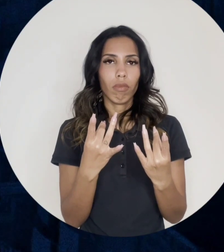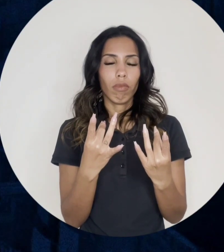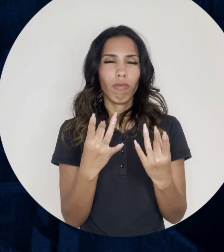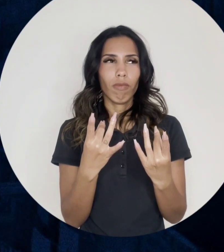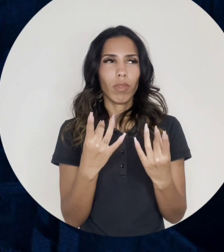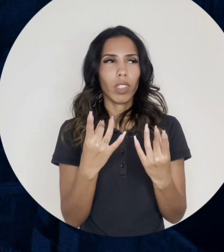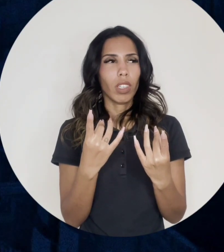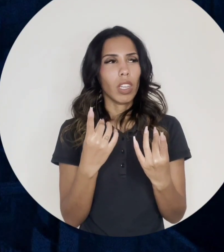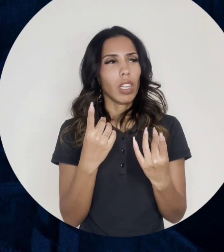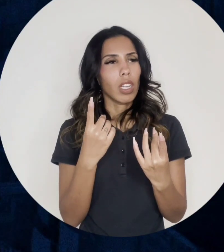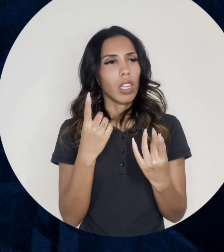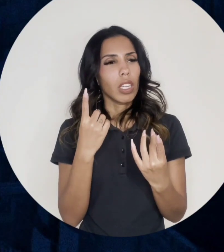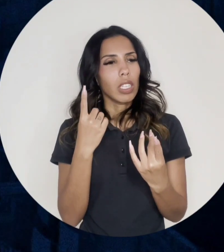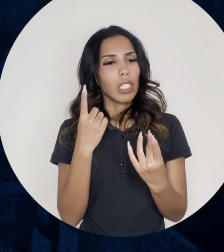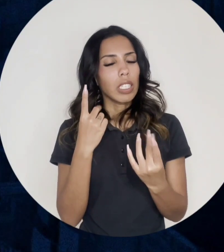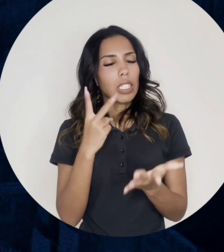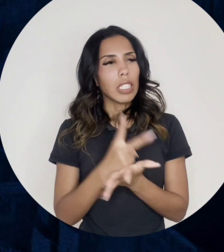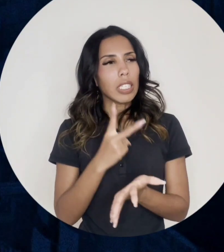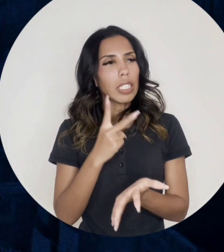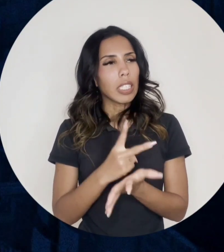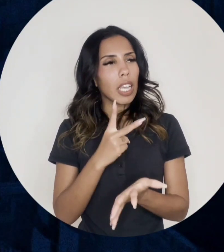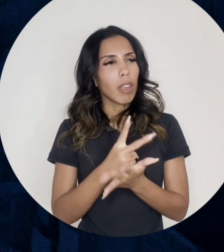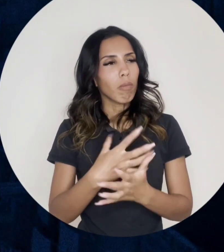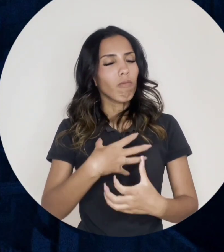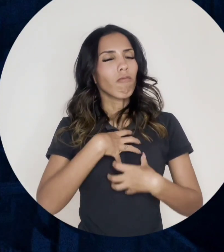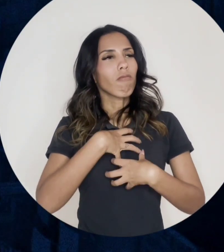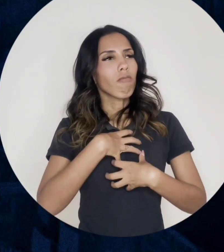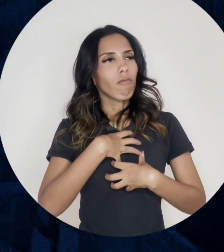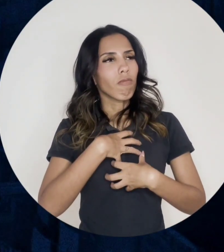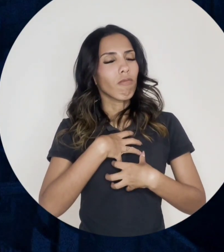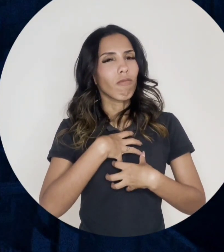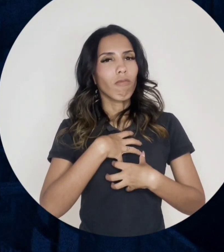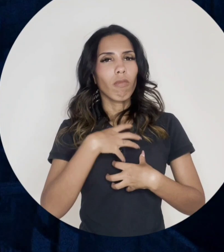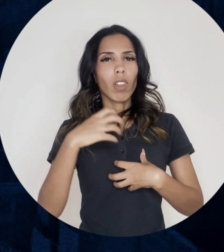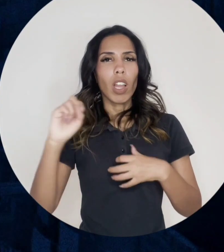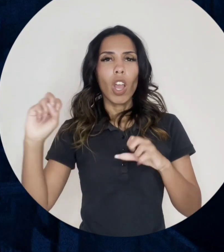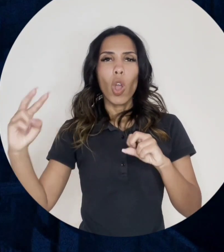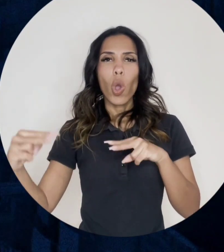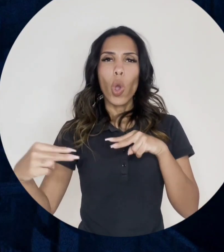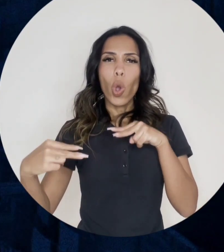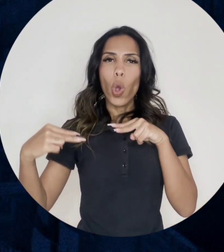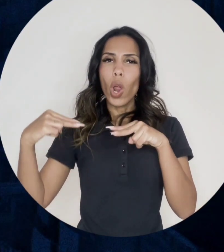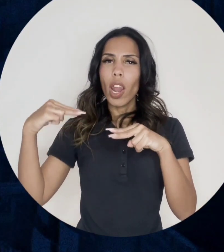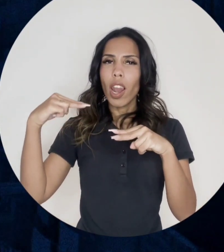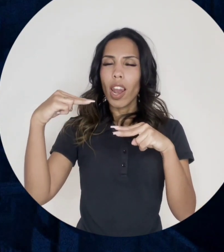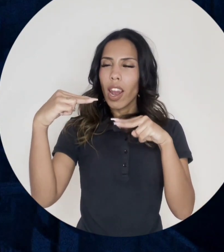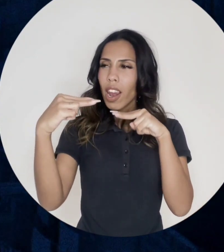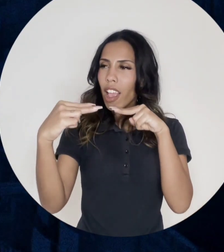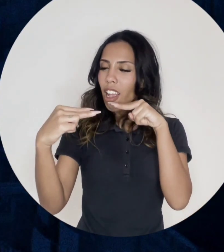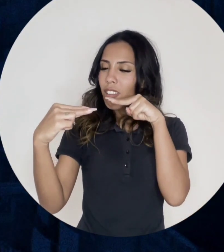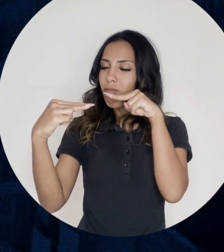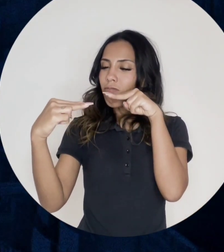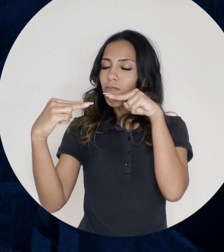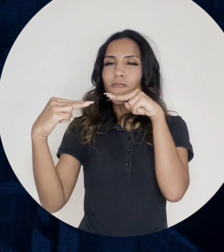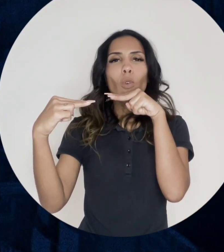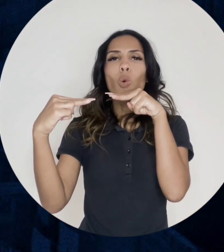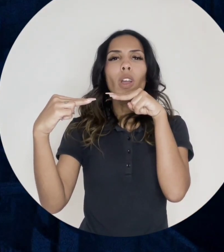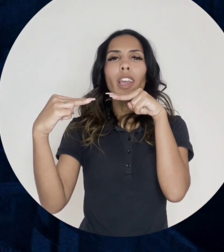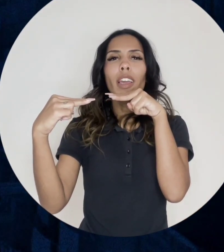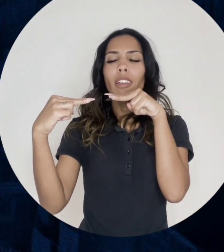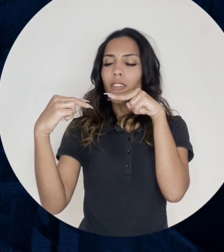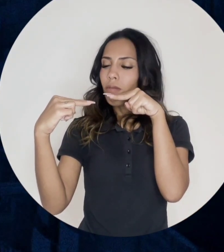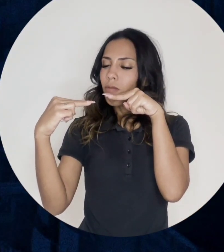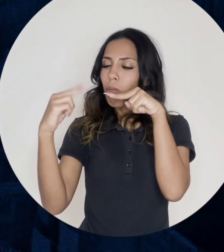mim, sempre quis para mim, era o olhar que aquelas pessoas davam a elas, de agradecimento,